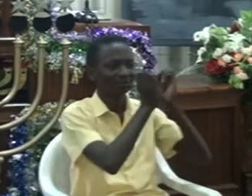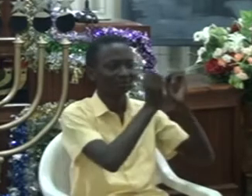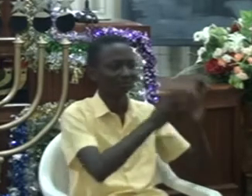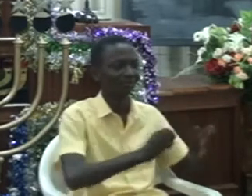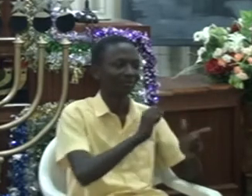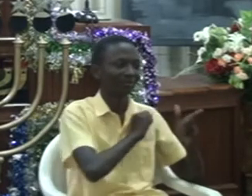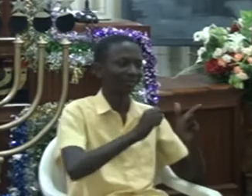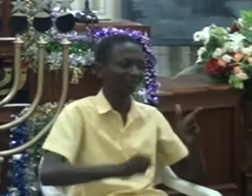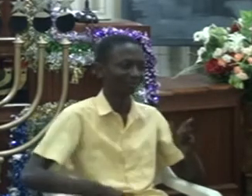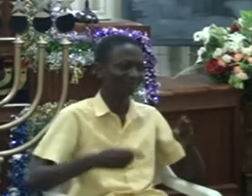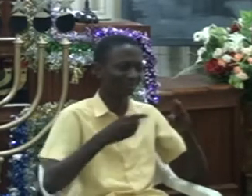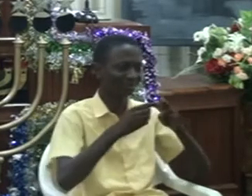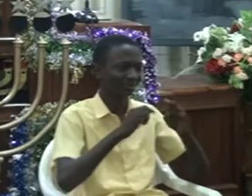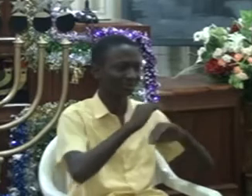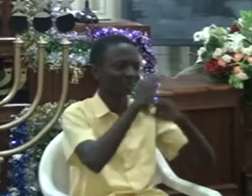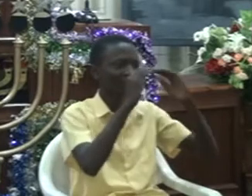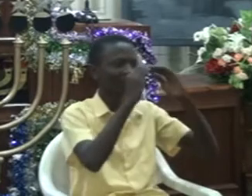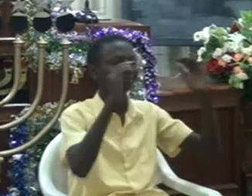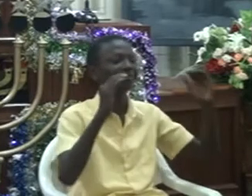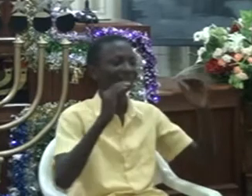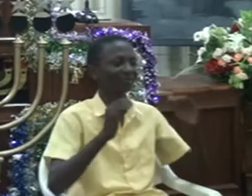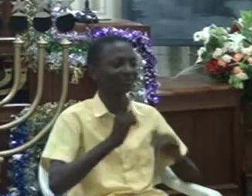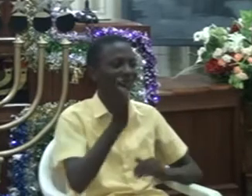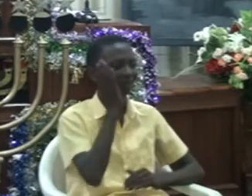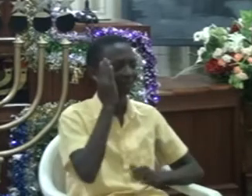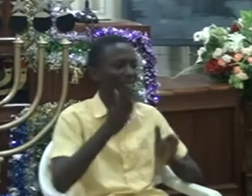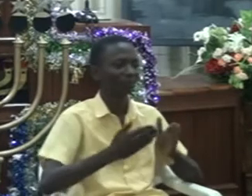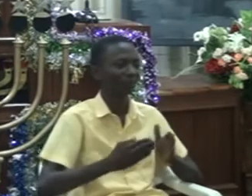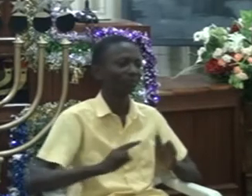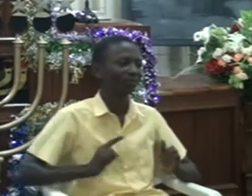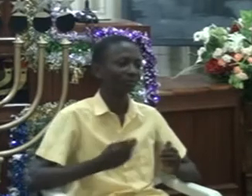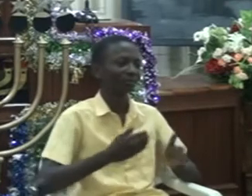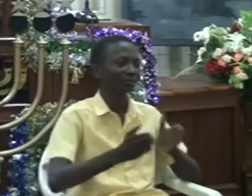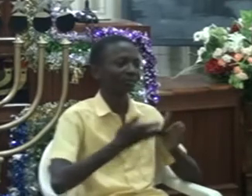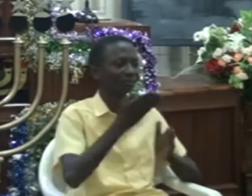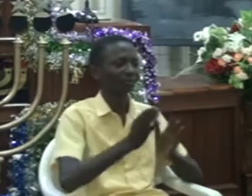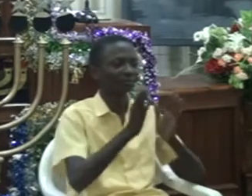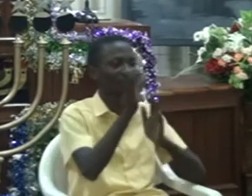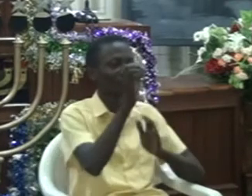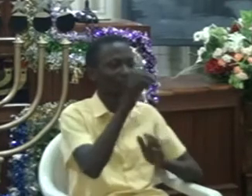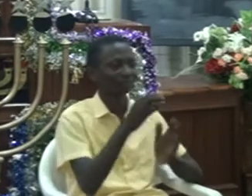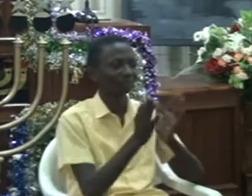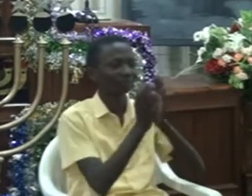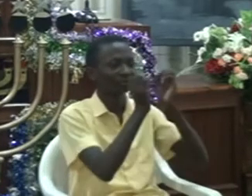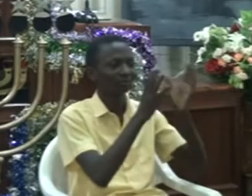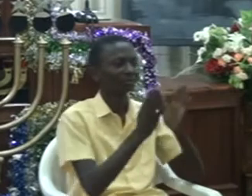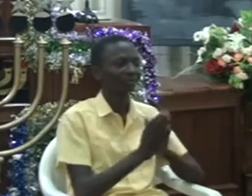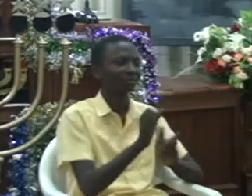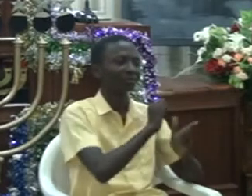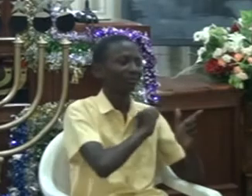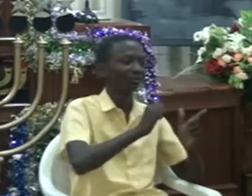sangolo nanduza tuye matuye Osana, osana, yesu